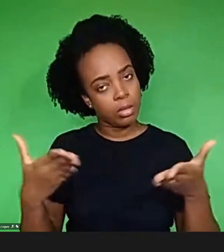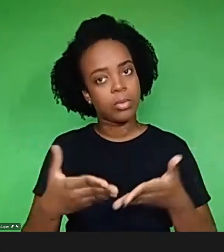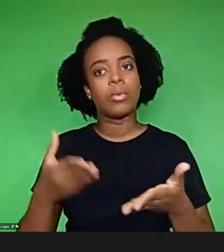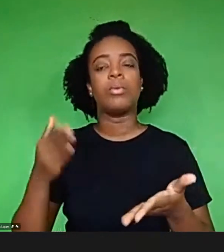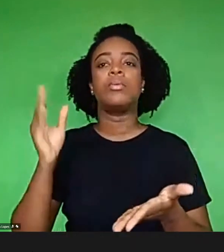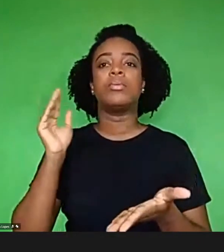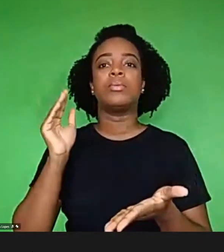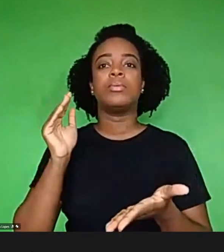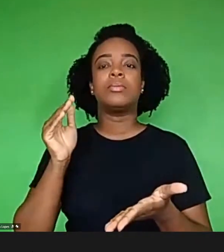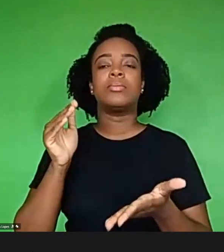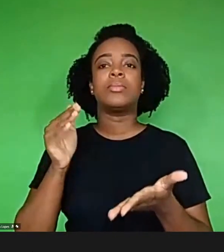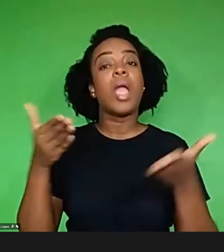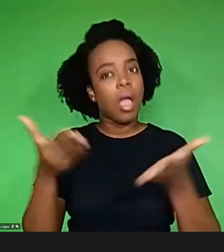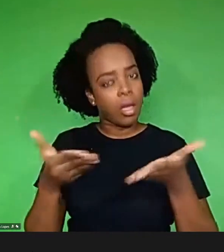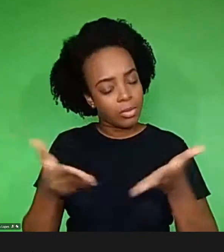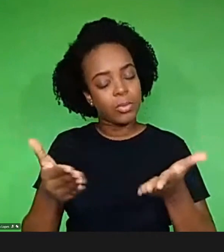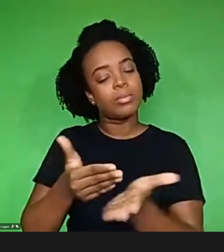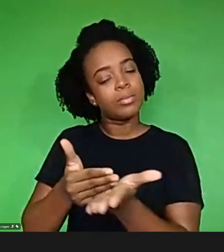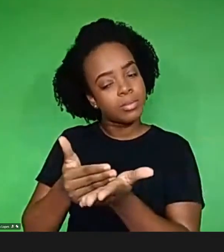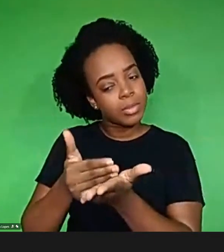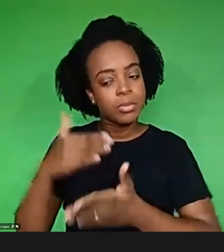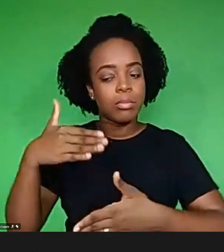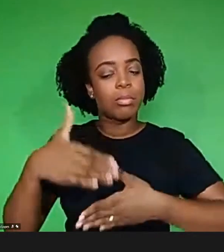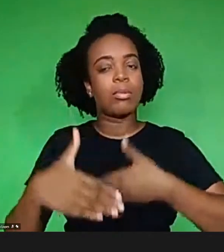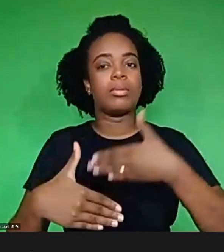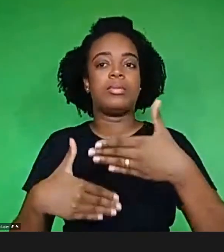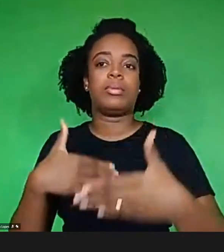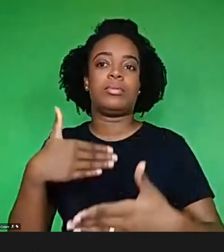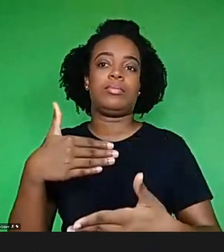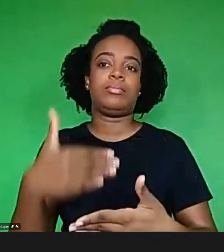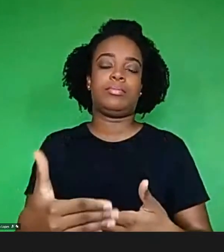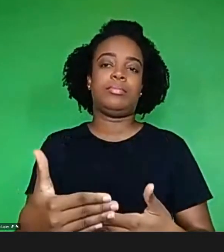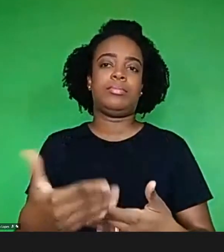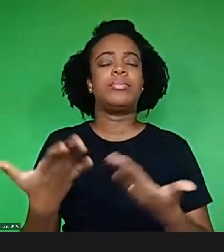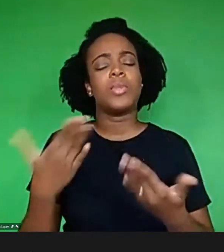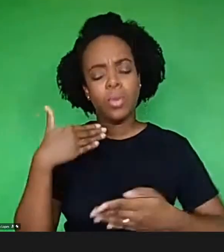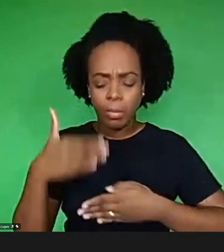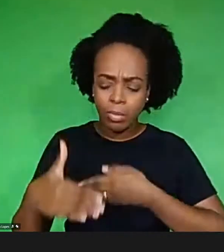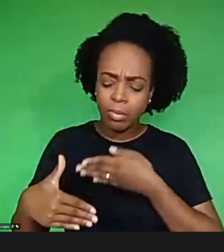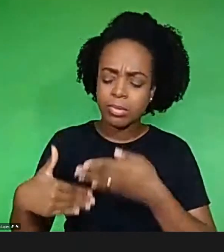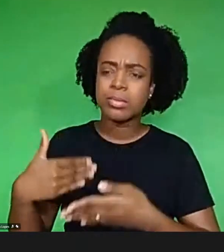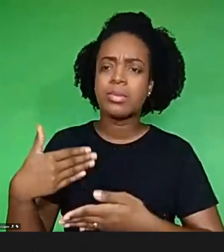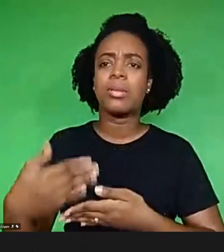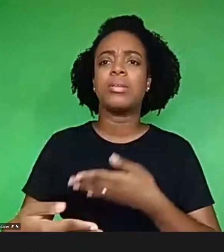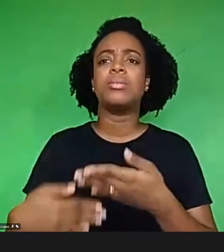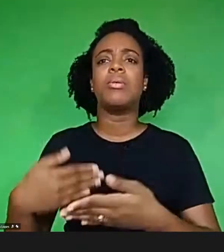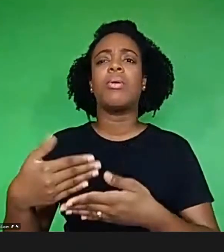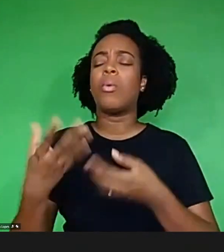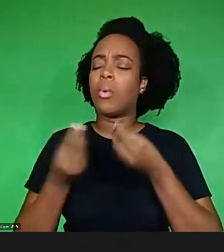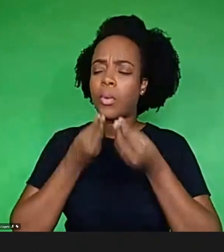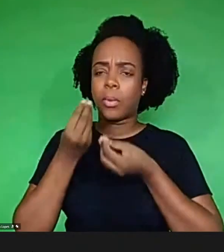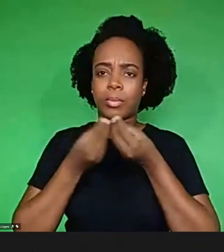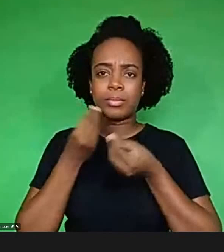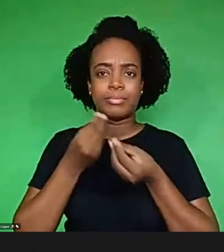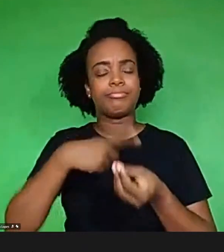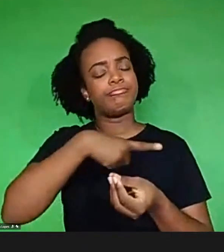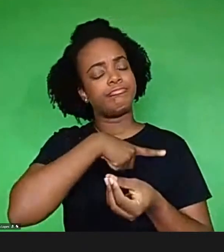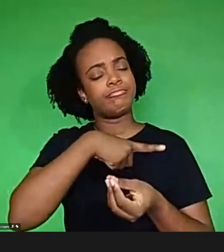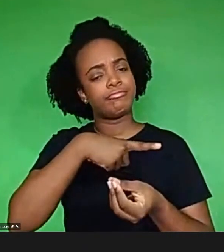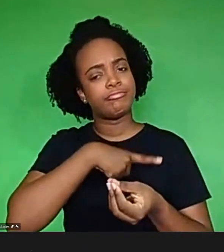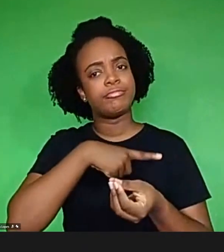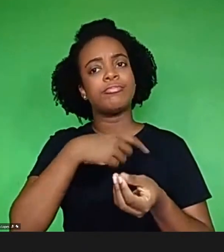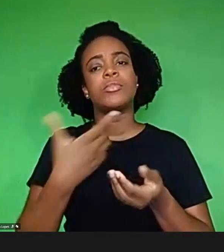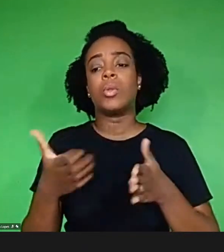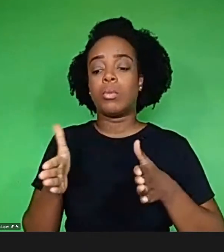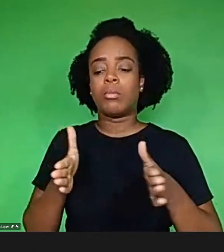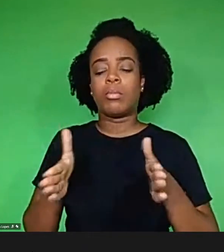processo, certo? E como é que se dá esse processo? nós vamos ter uma semana de ambientação, que é